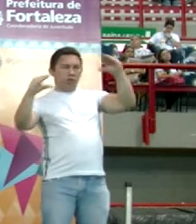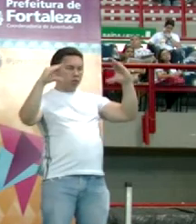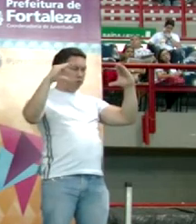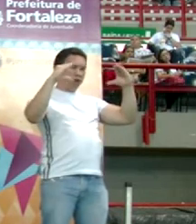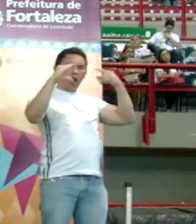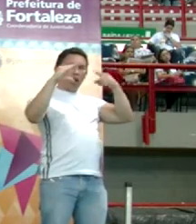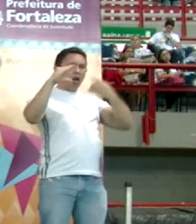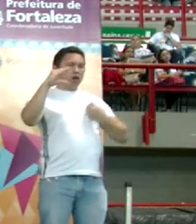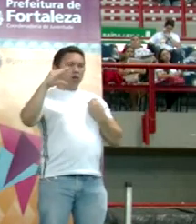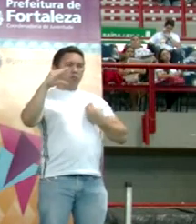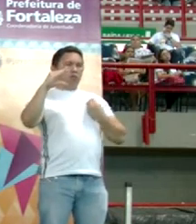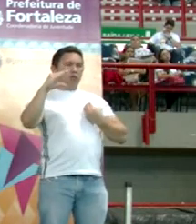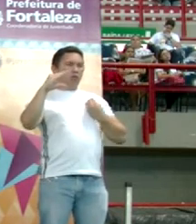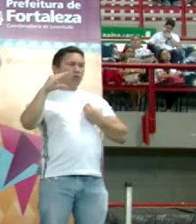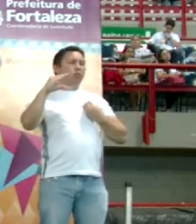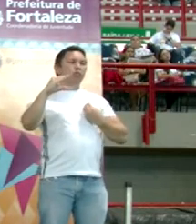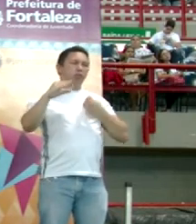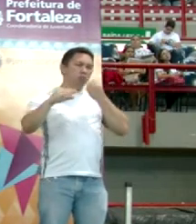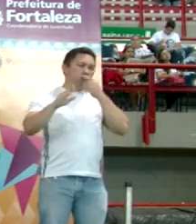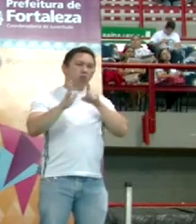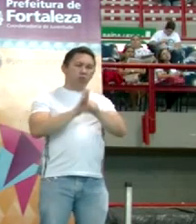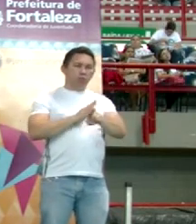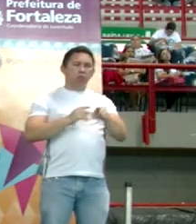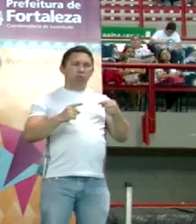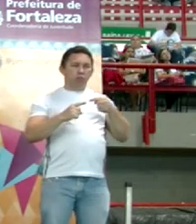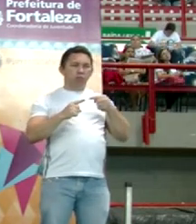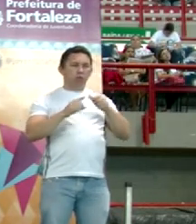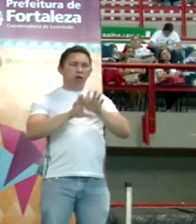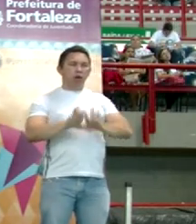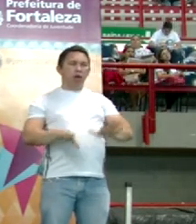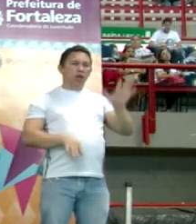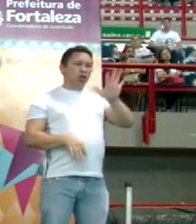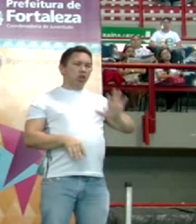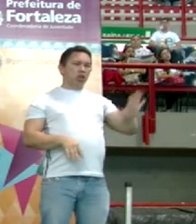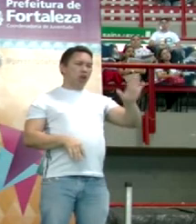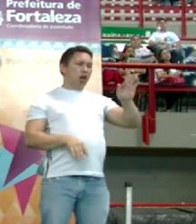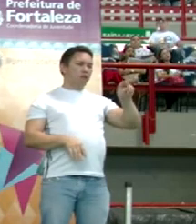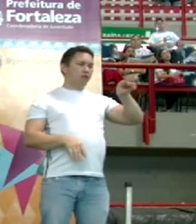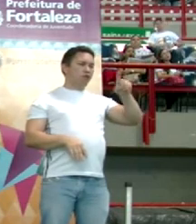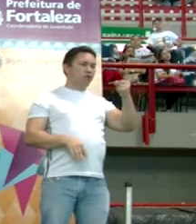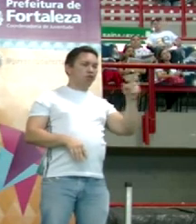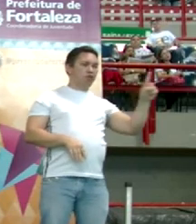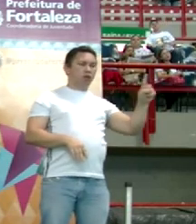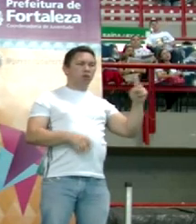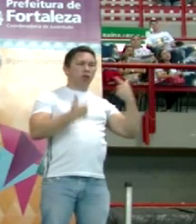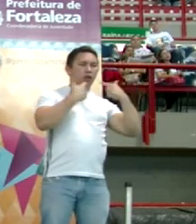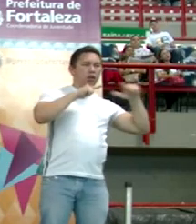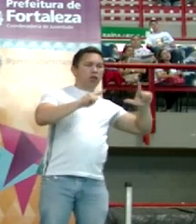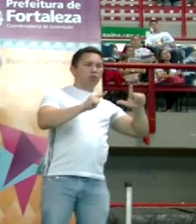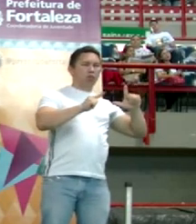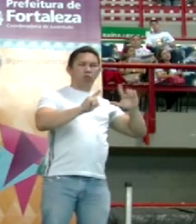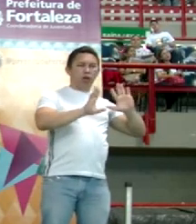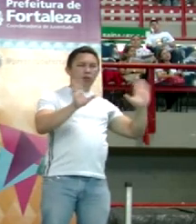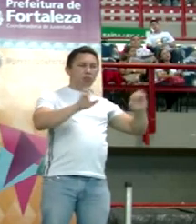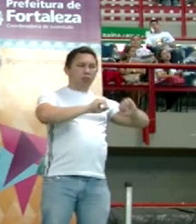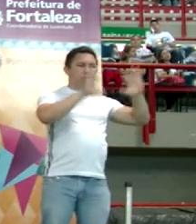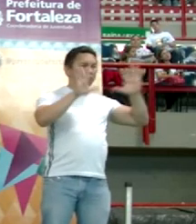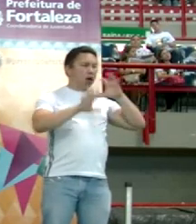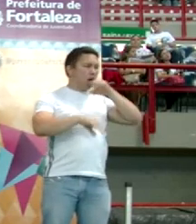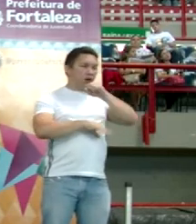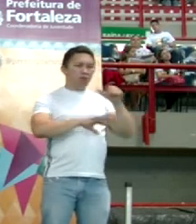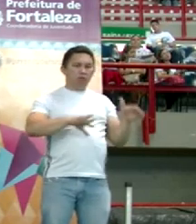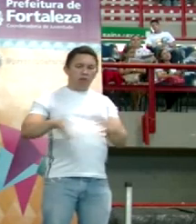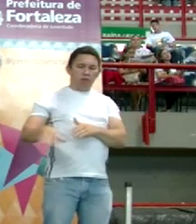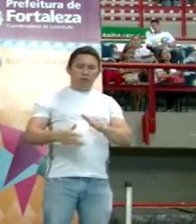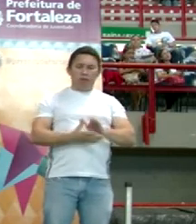passagem. Tá bom? Uma questão boa sobre função da linguagem é assim, para não dar margem a problema nenhum. Tá certo? Vamos lá,